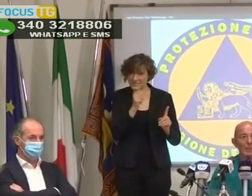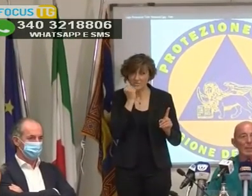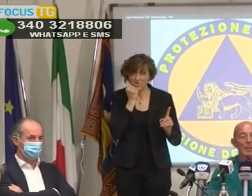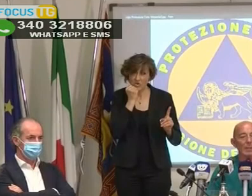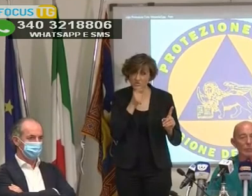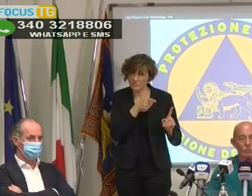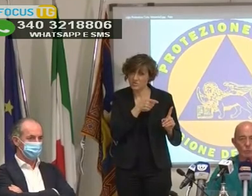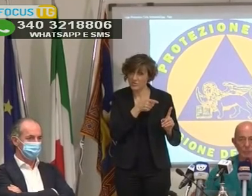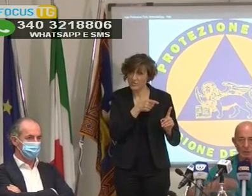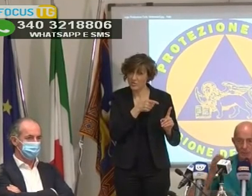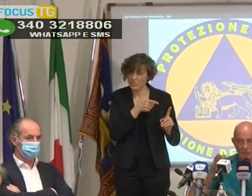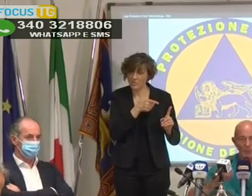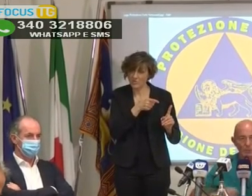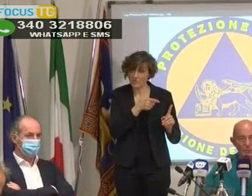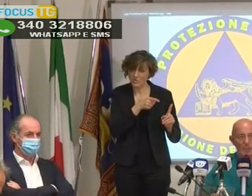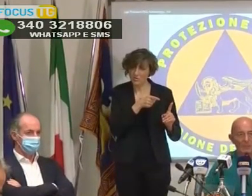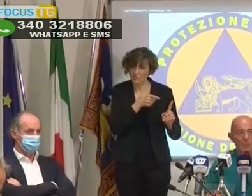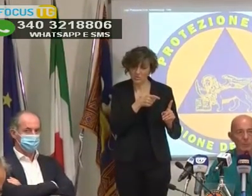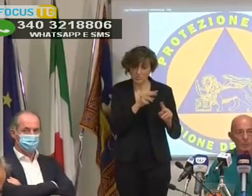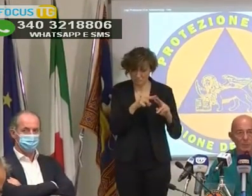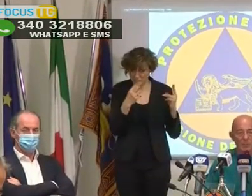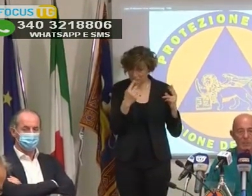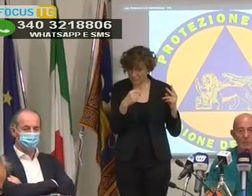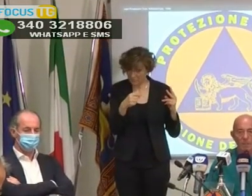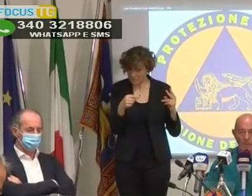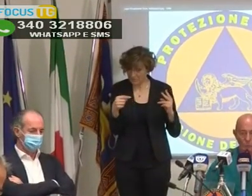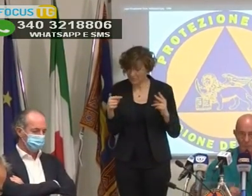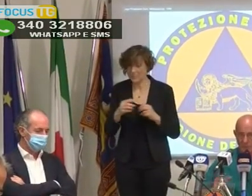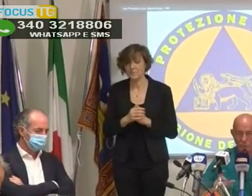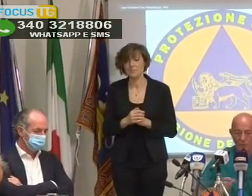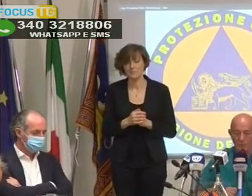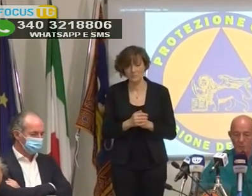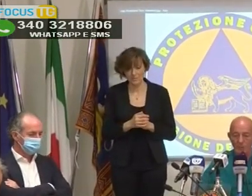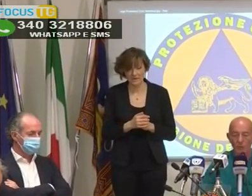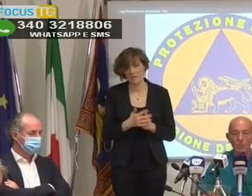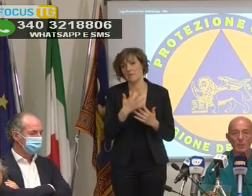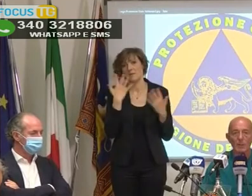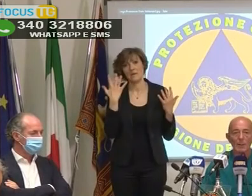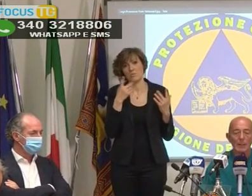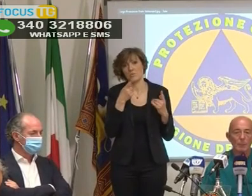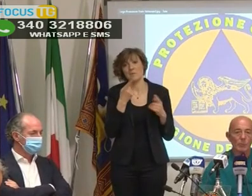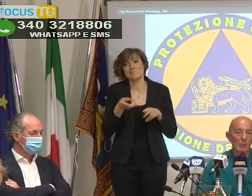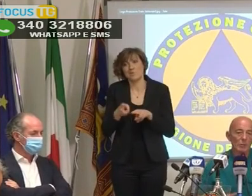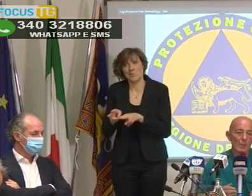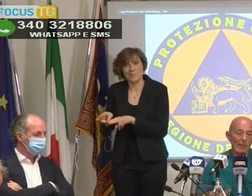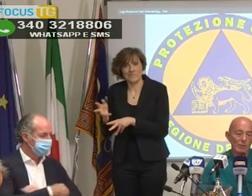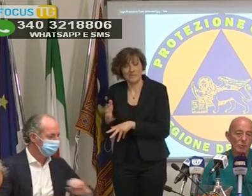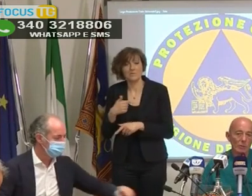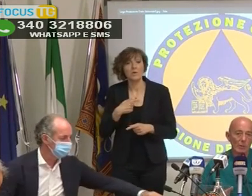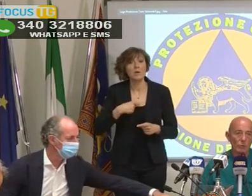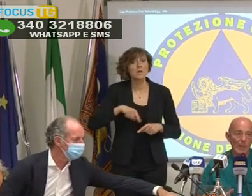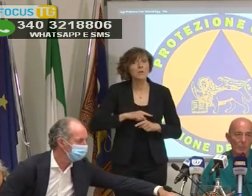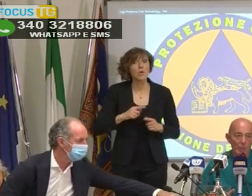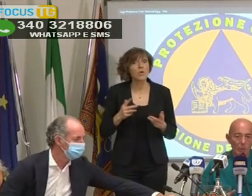stati riconosciuti da questo test come positivi. Naturalmente sono stati fatti in doppio, per cui noi